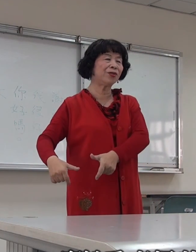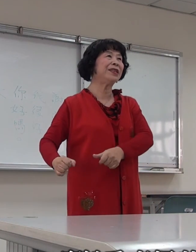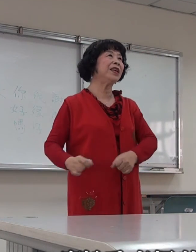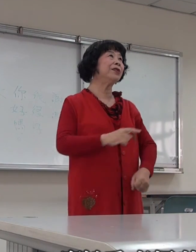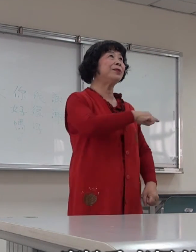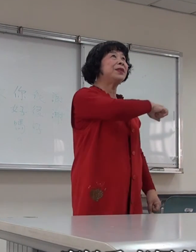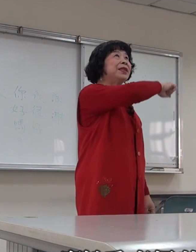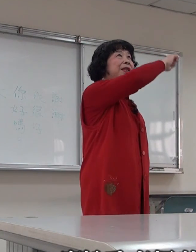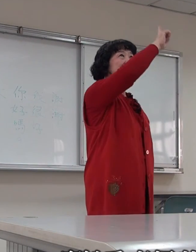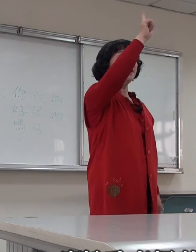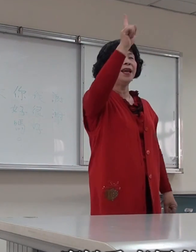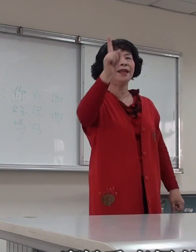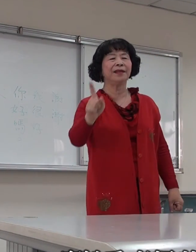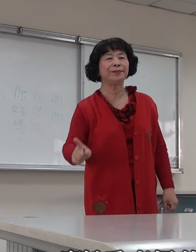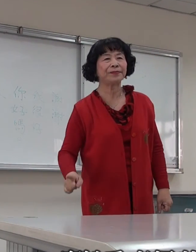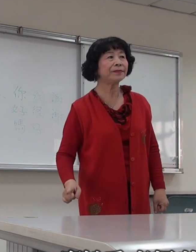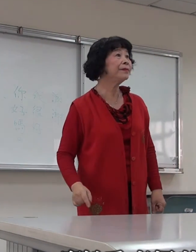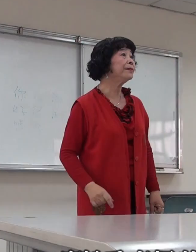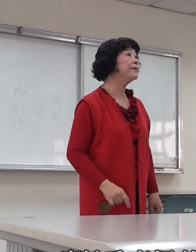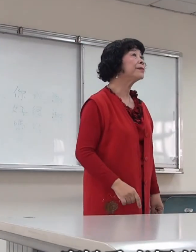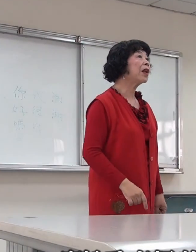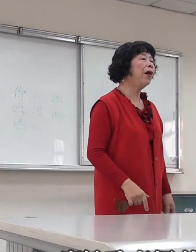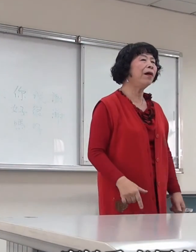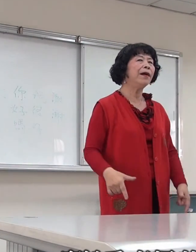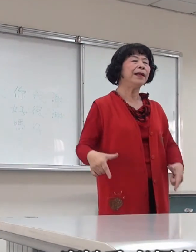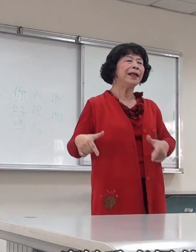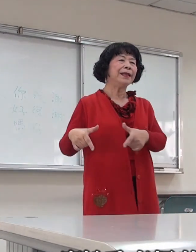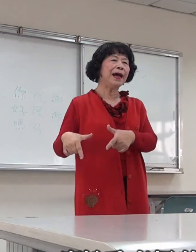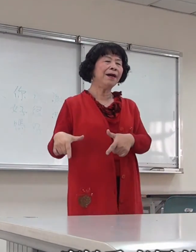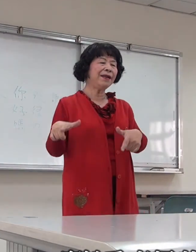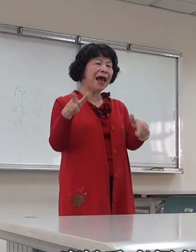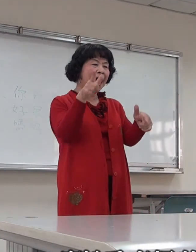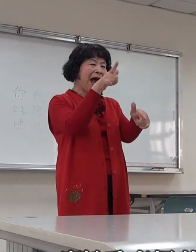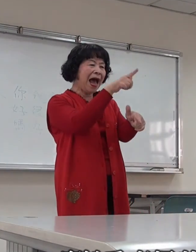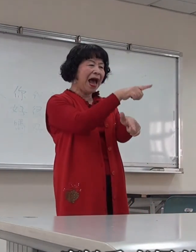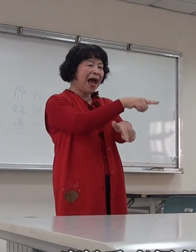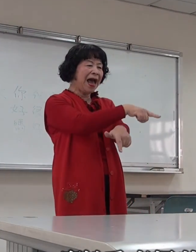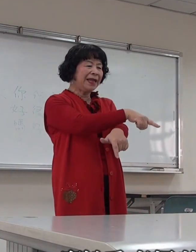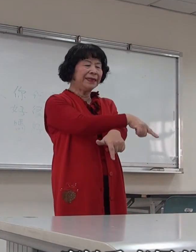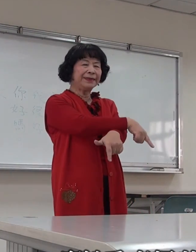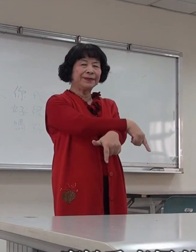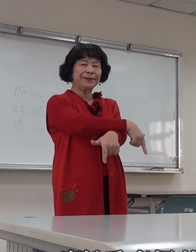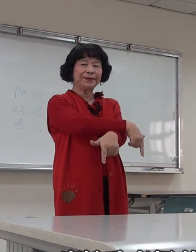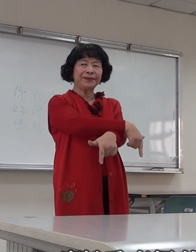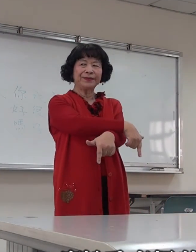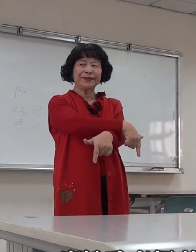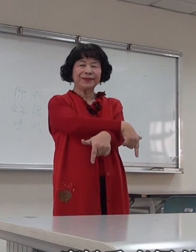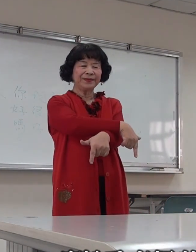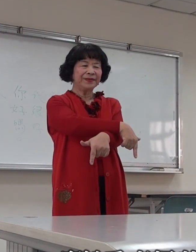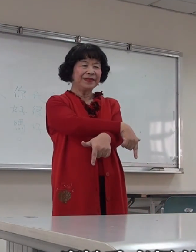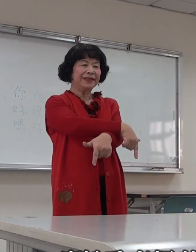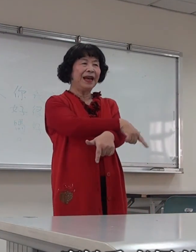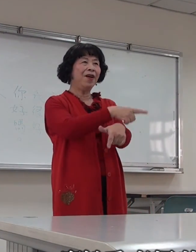以这样是不是一天的？ 对， 啊、哦，然后南， 南， 然